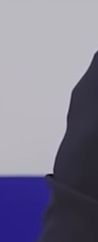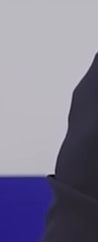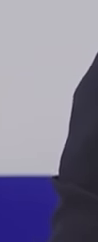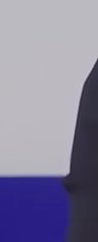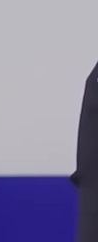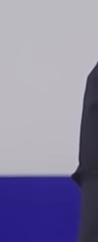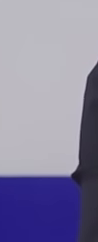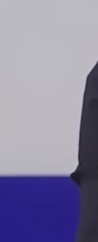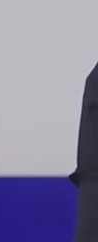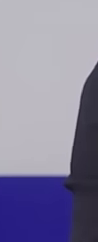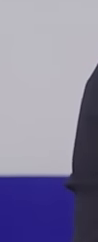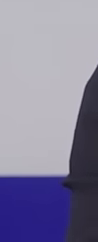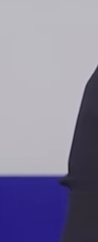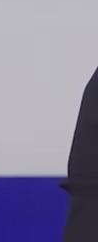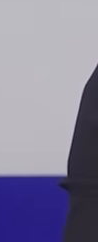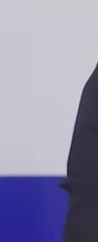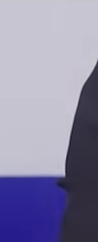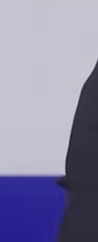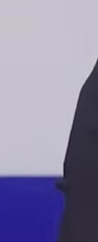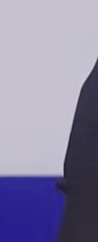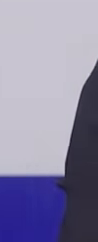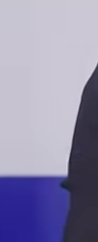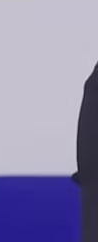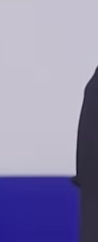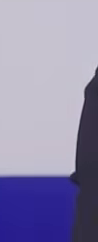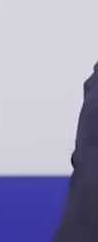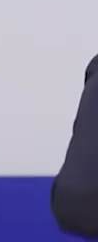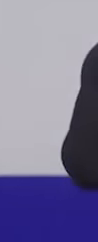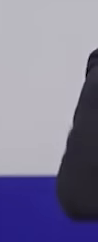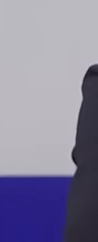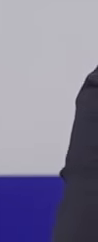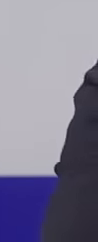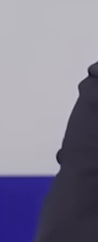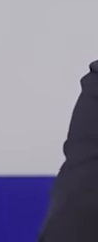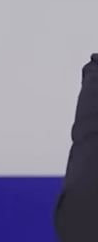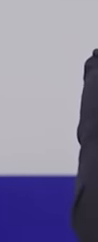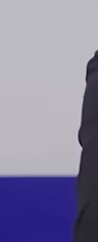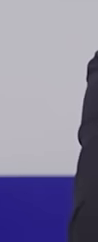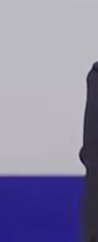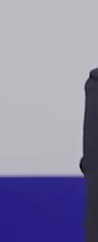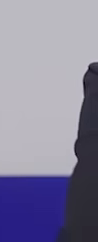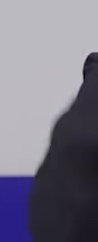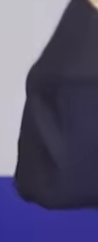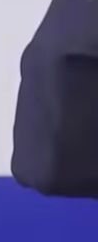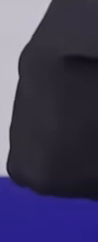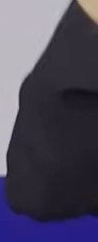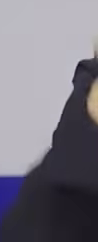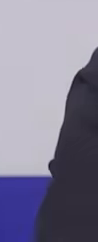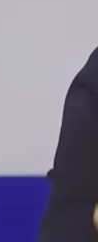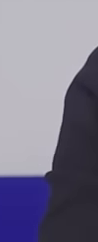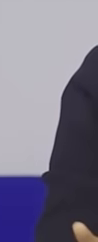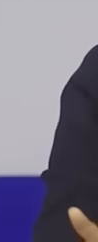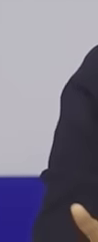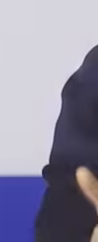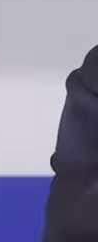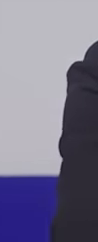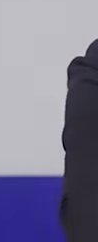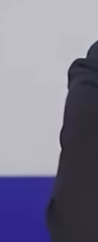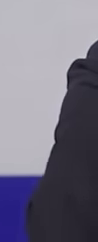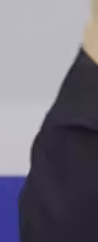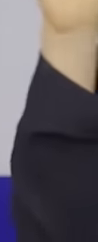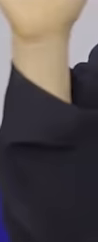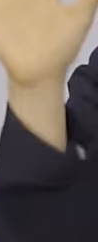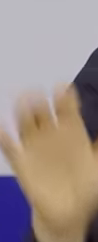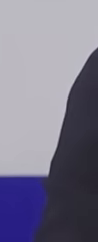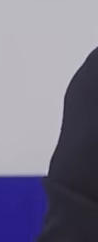어제보다는 오늘이, 오늘보다는 내일이 더 나을 것이라는 희망은 이제 과거의